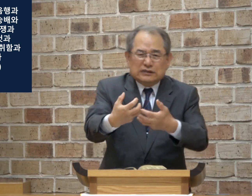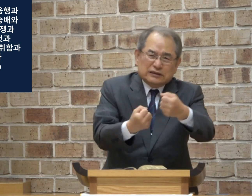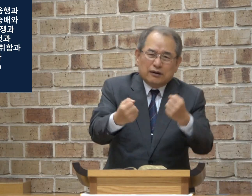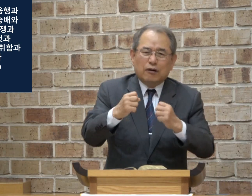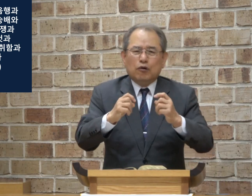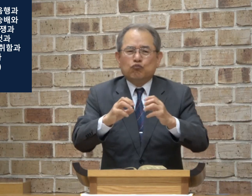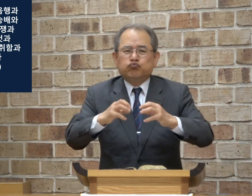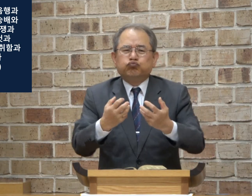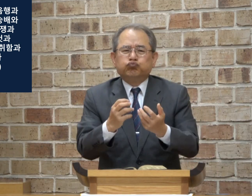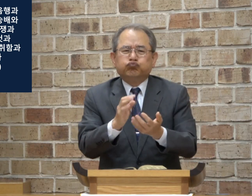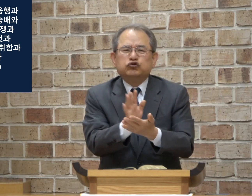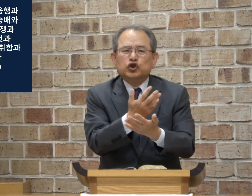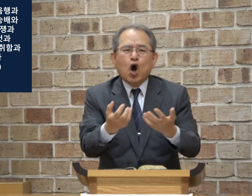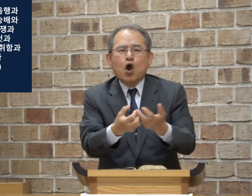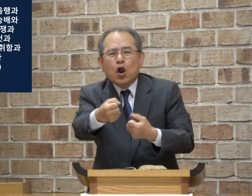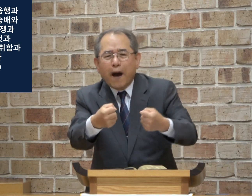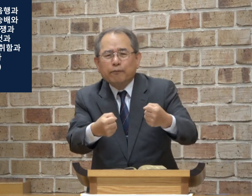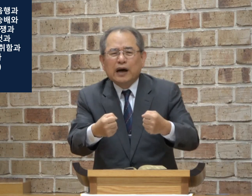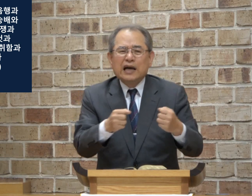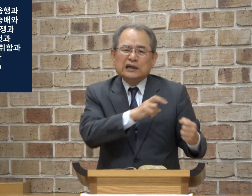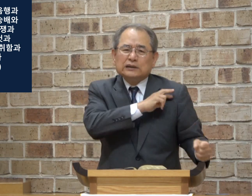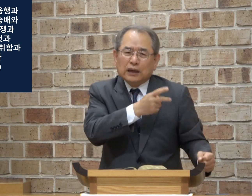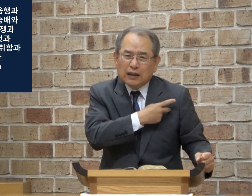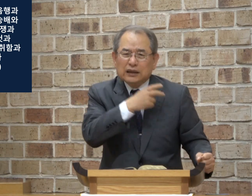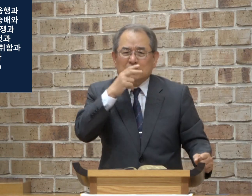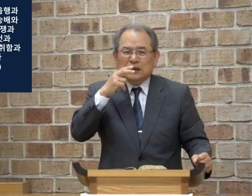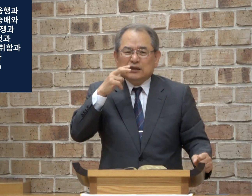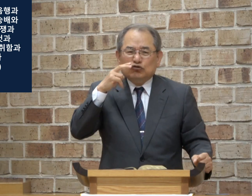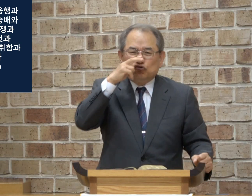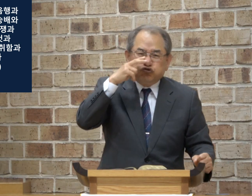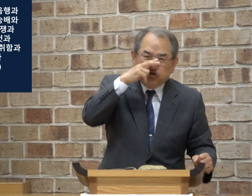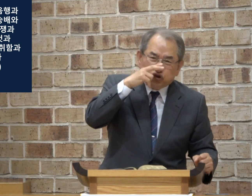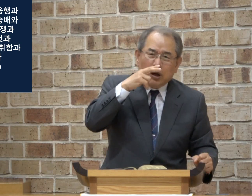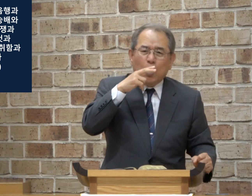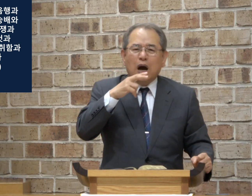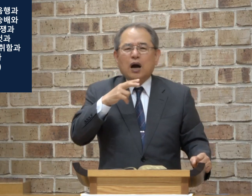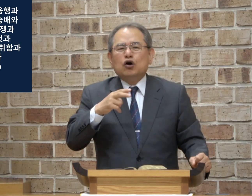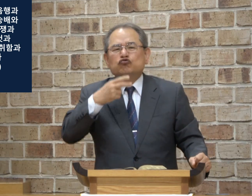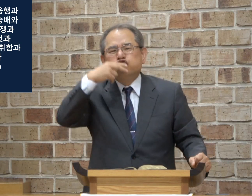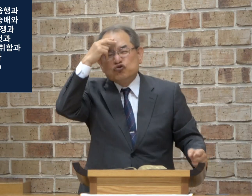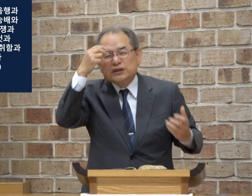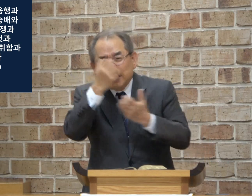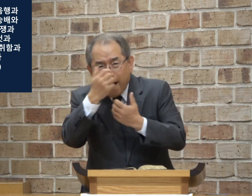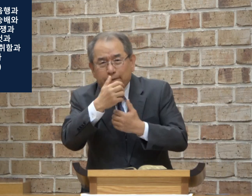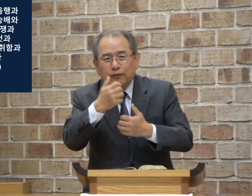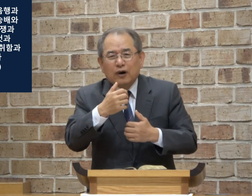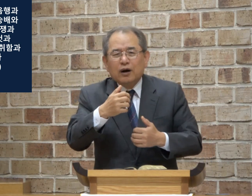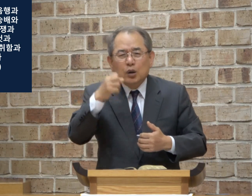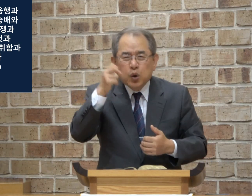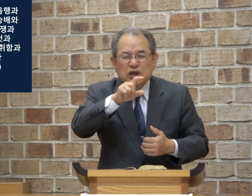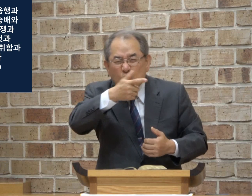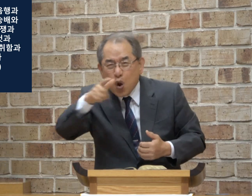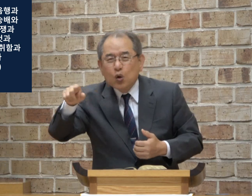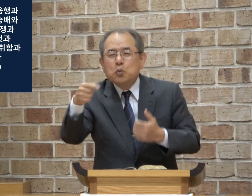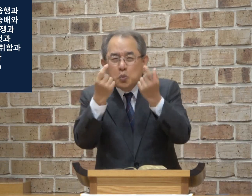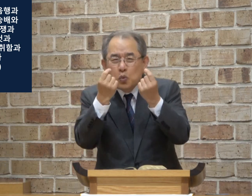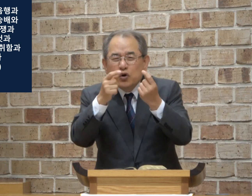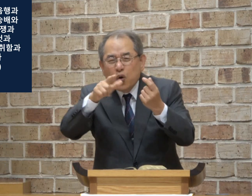분냄과 담짓는 것과 분열함과 이단과 투기와 술 취함과 또 그와 같은